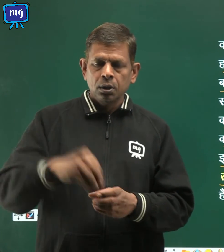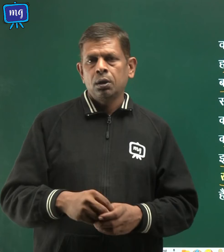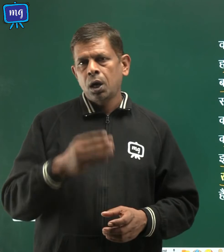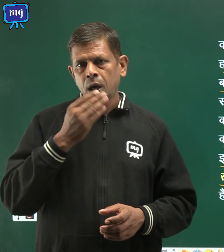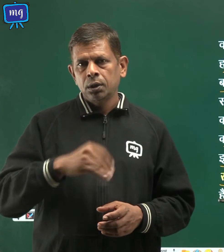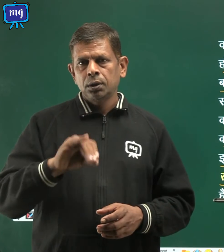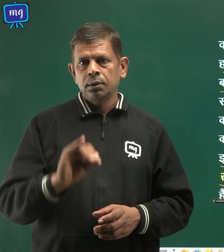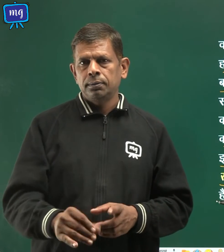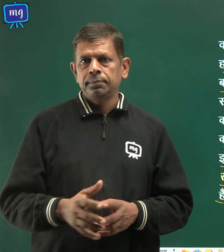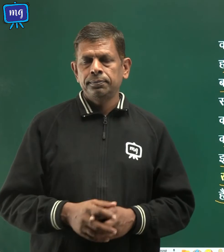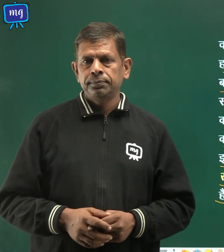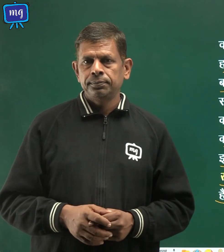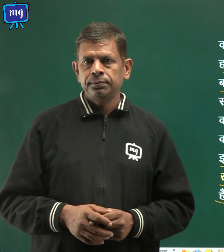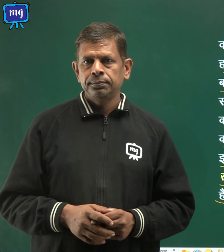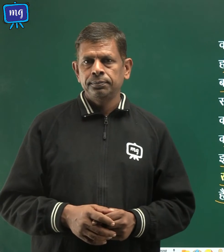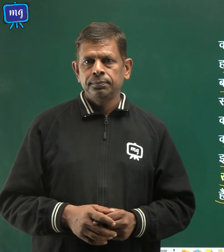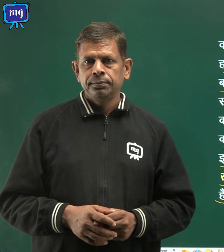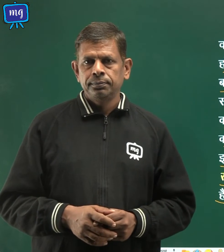कहते हैं।